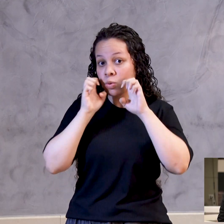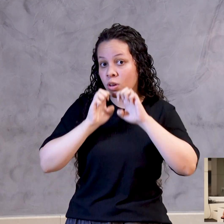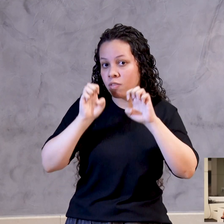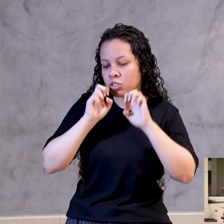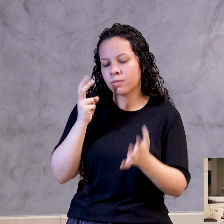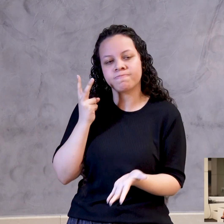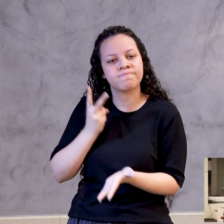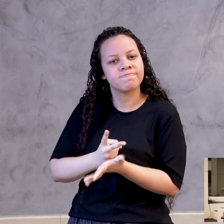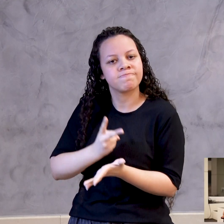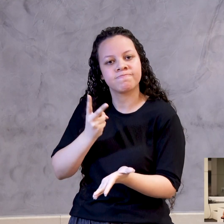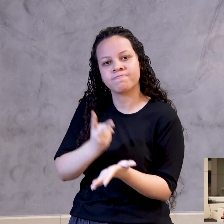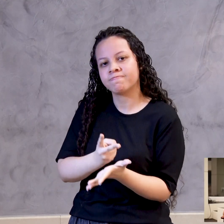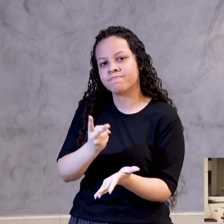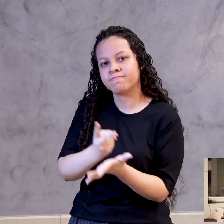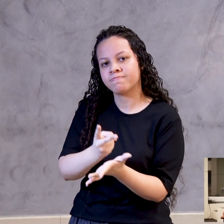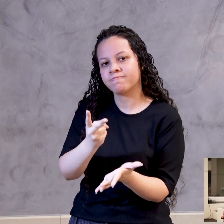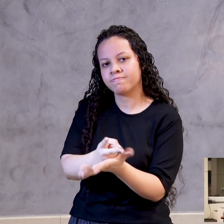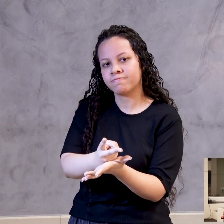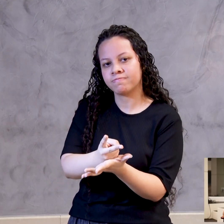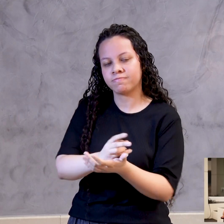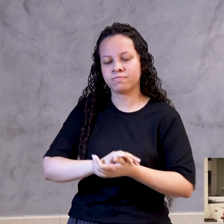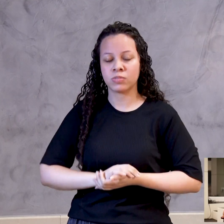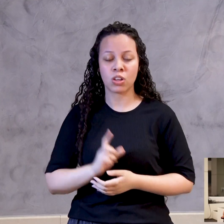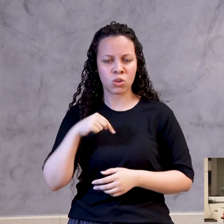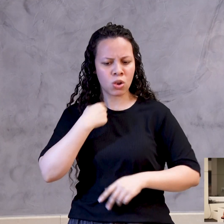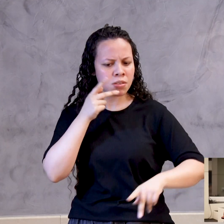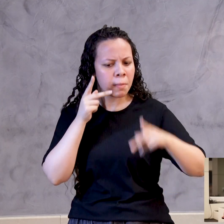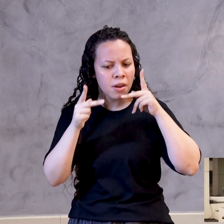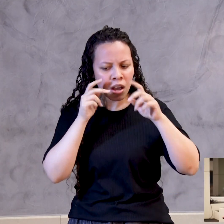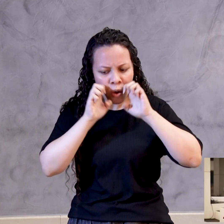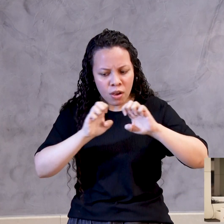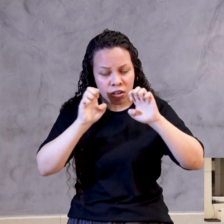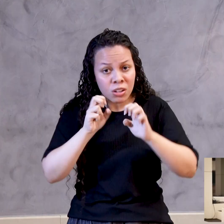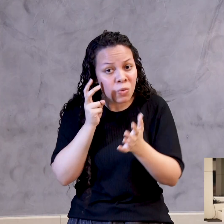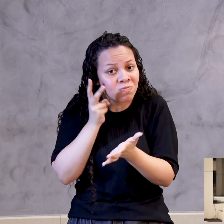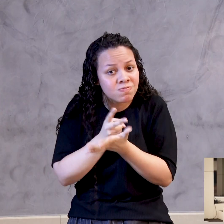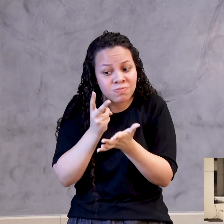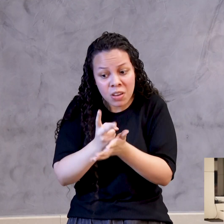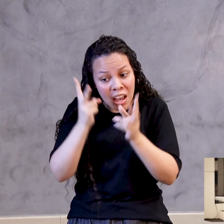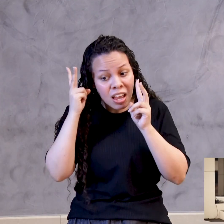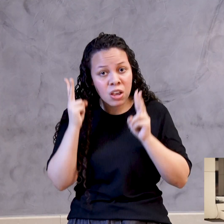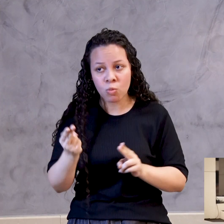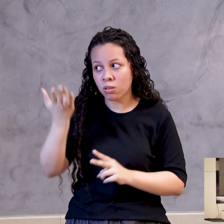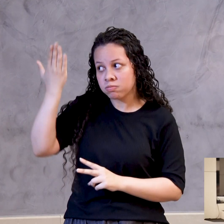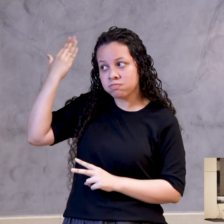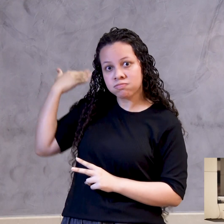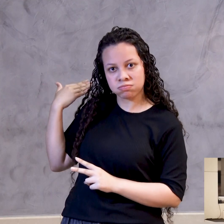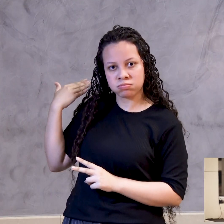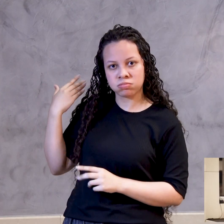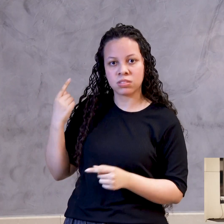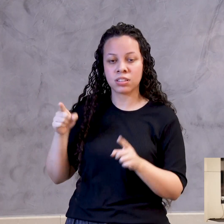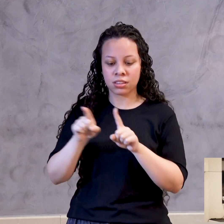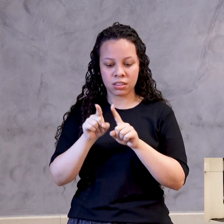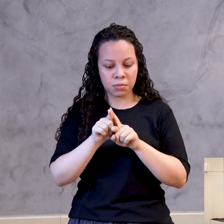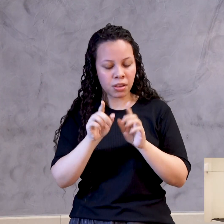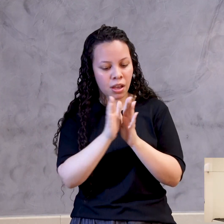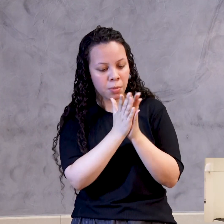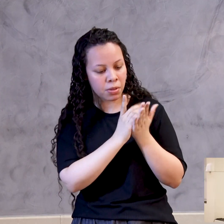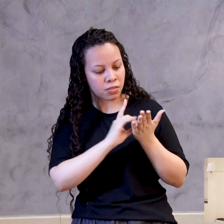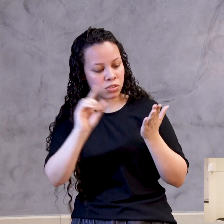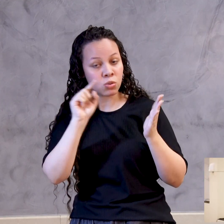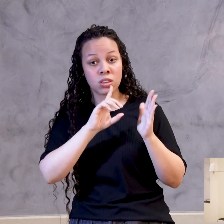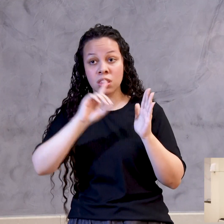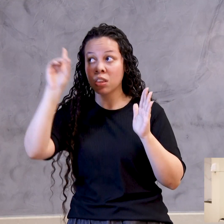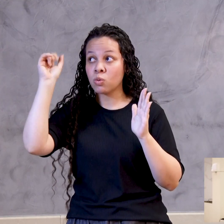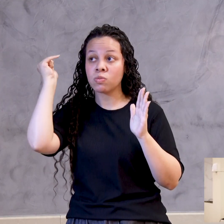diferente. Nós estamos pregando o mesmo evangelho. Nós temos escritura, Deus dizendo, a